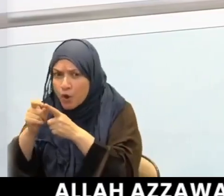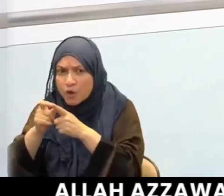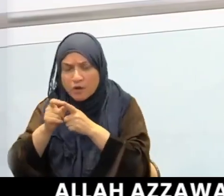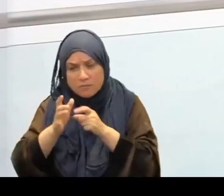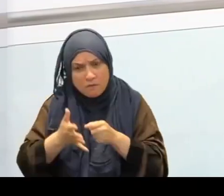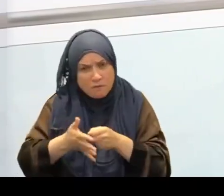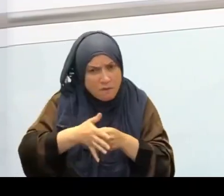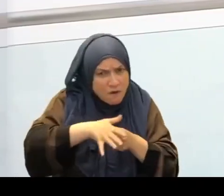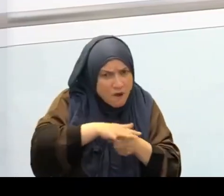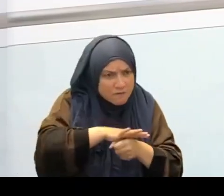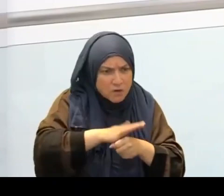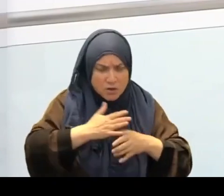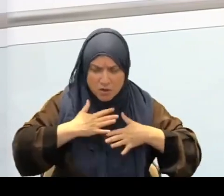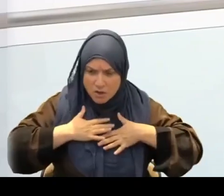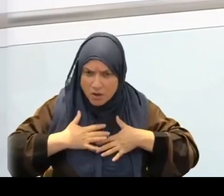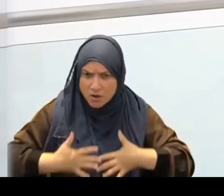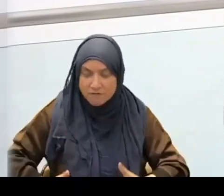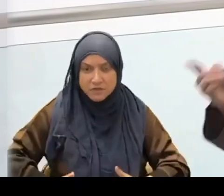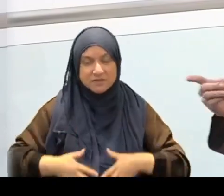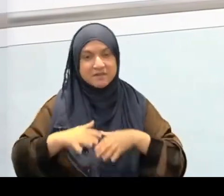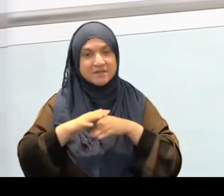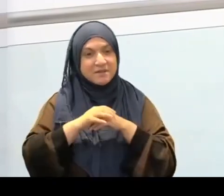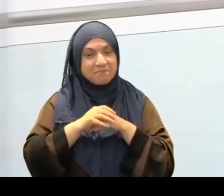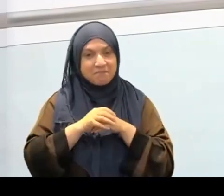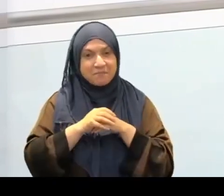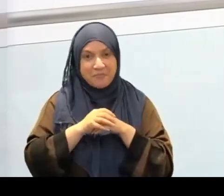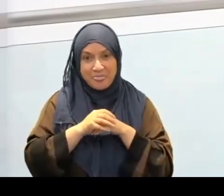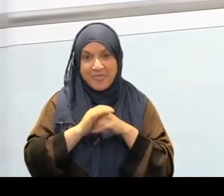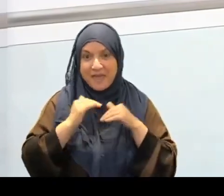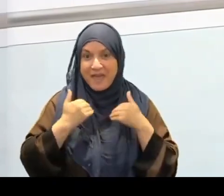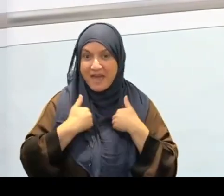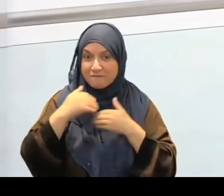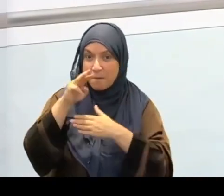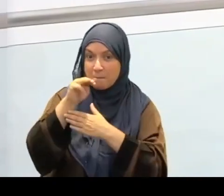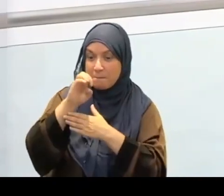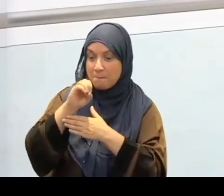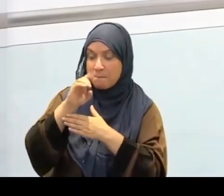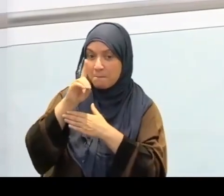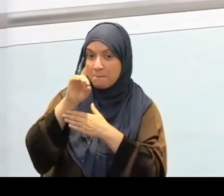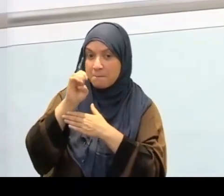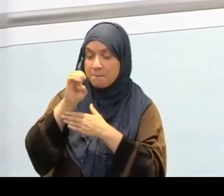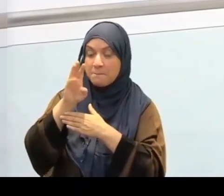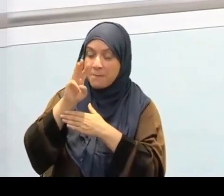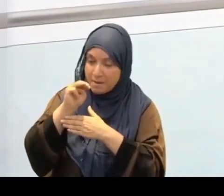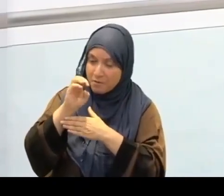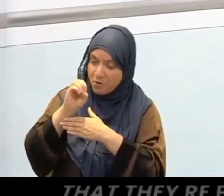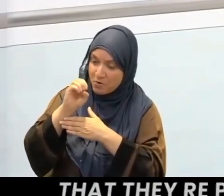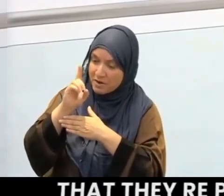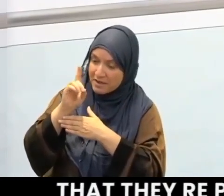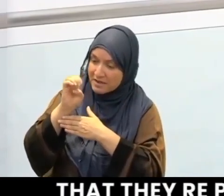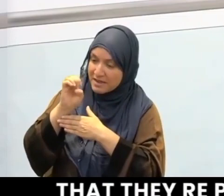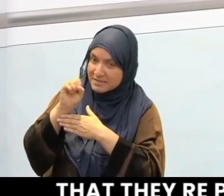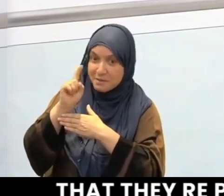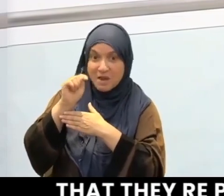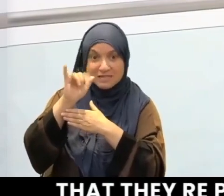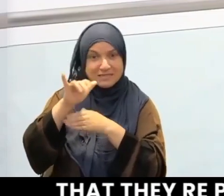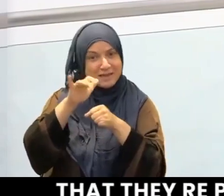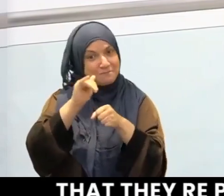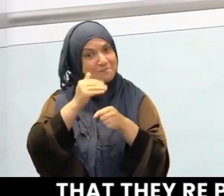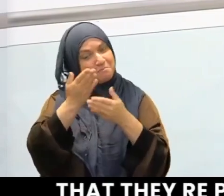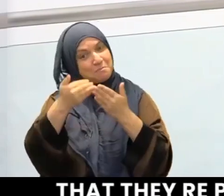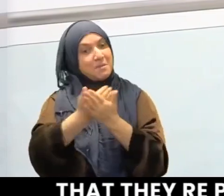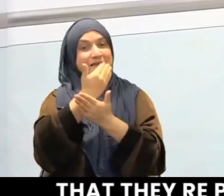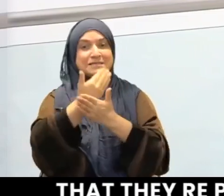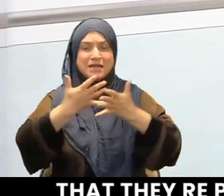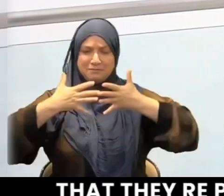the believers, Allah Subhanahu wa Ta'ala mentions, عَنِ اللَّغْوِ مُعْرِضُونَ لِفُرُوجِهِمْ حَافِظُونَ, that they're people who